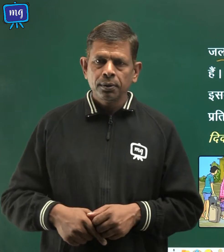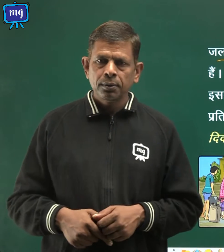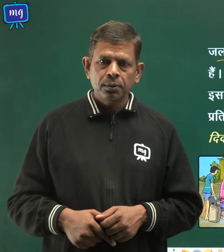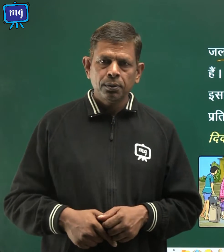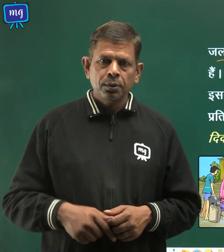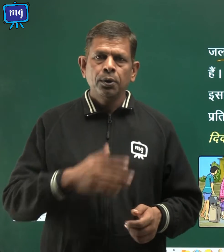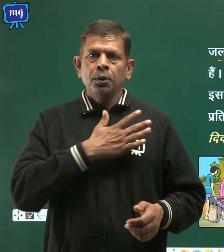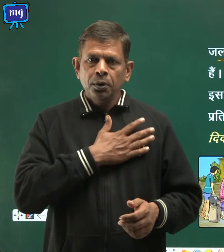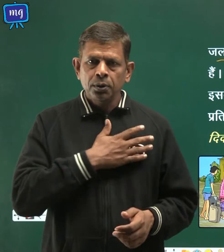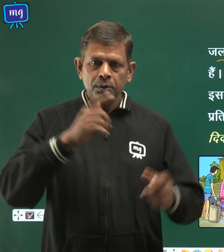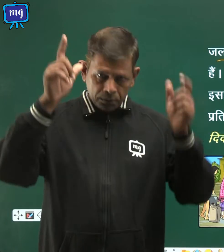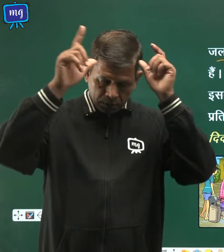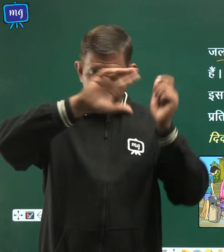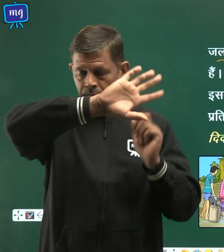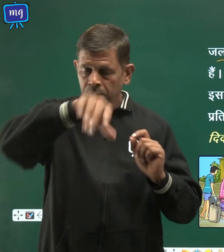सजीवों के लिए